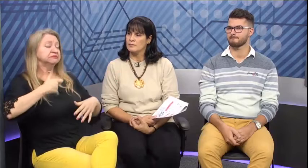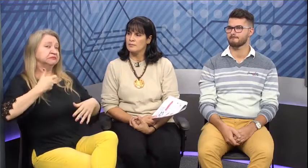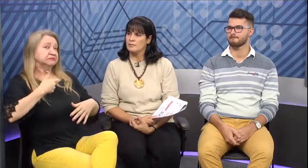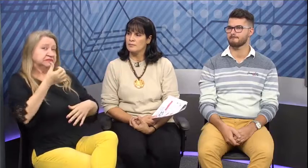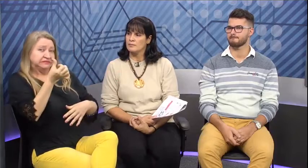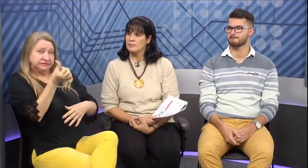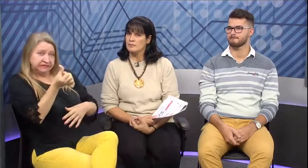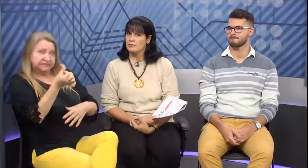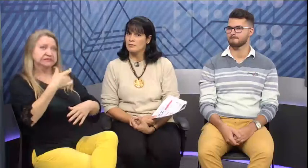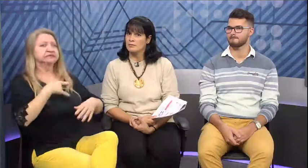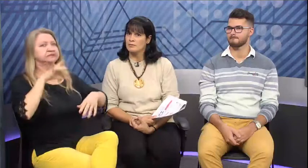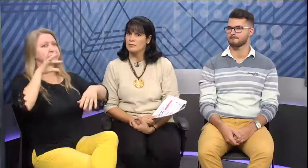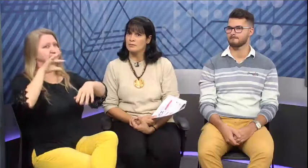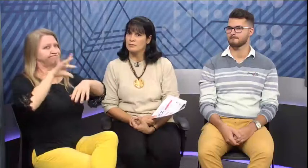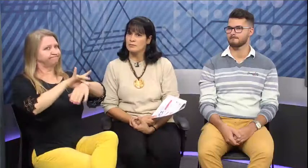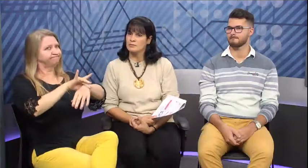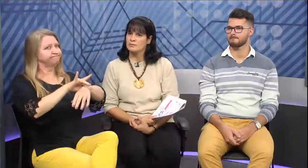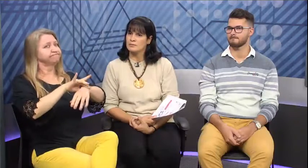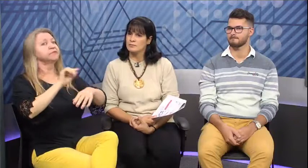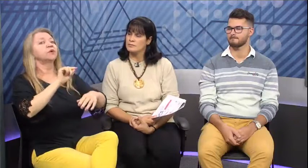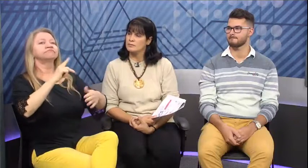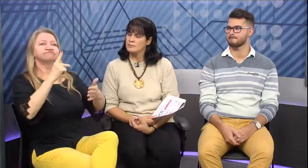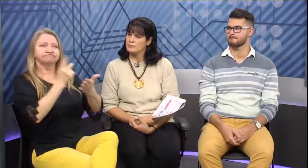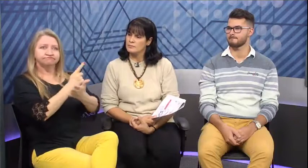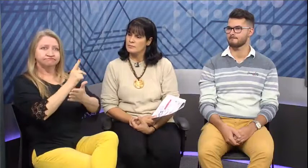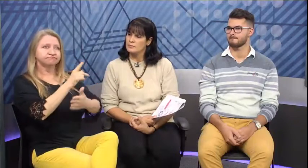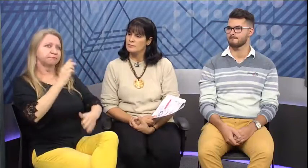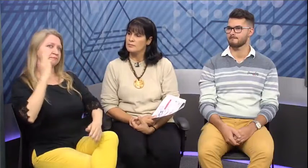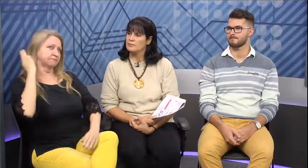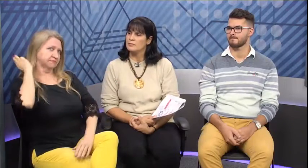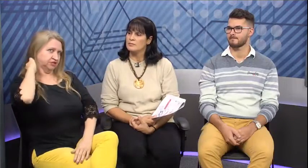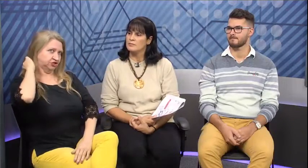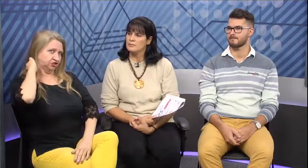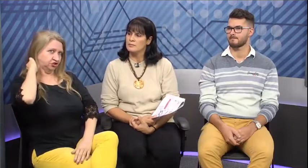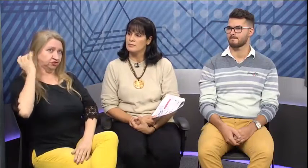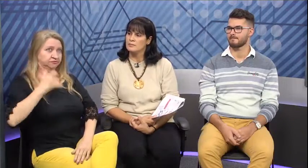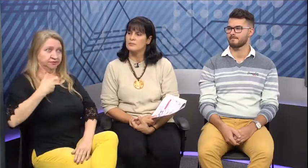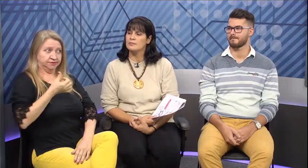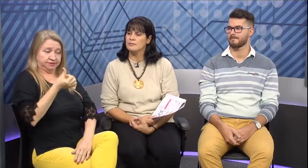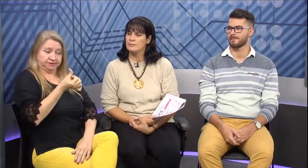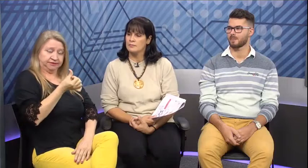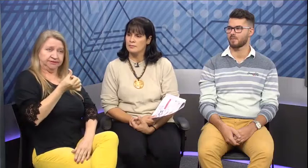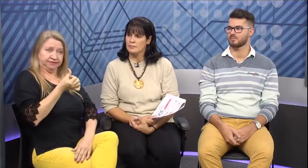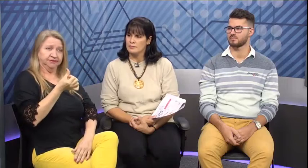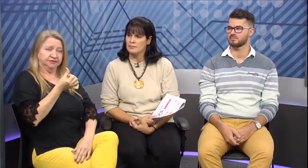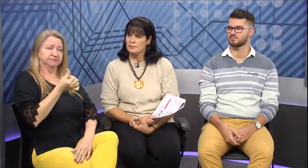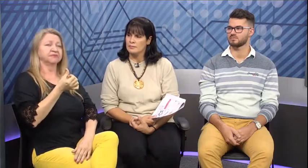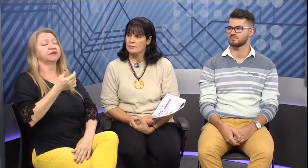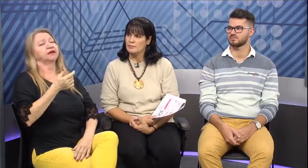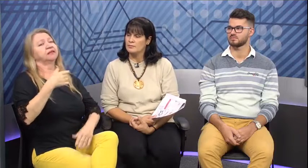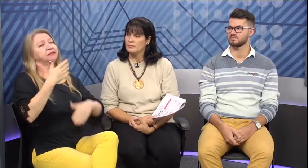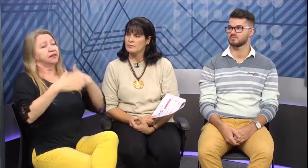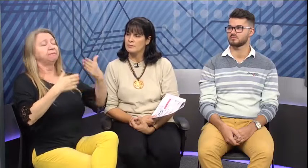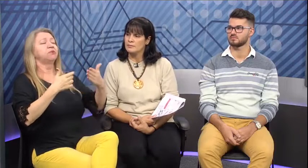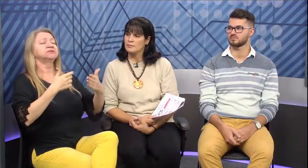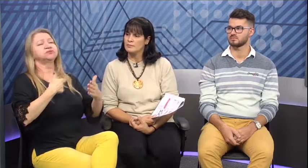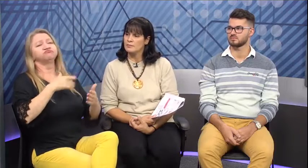crescer, eu ouvia perfeitamente. Quando eu tive 6 anos de idade, eu fiquei doente, tive uma meningite, tinha 6